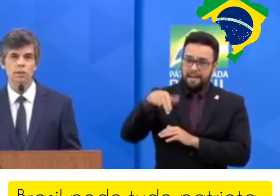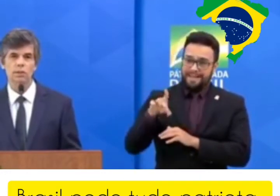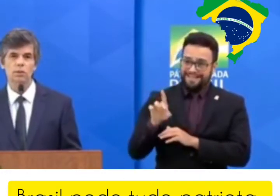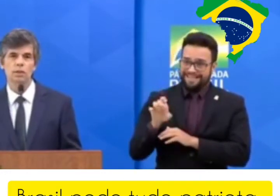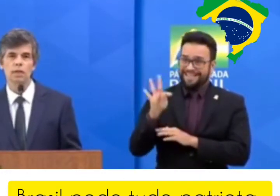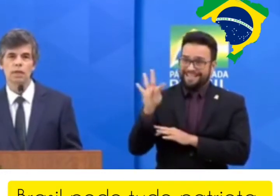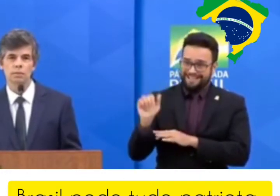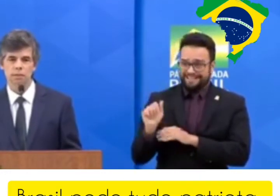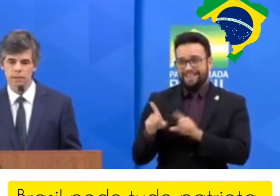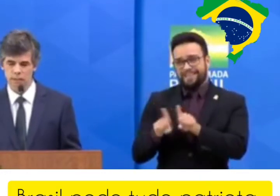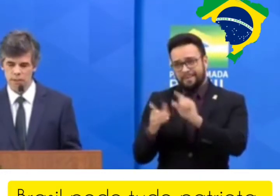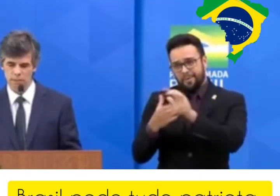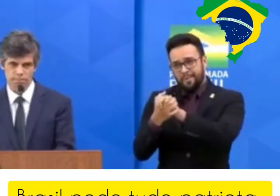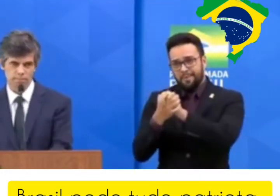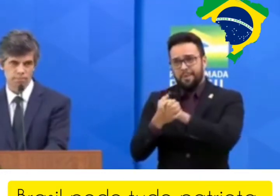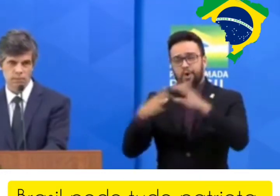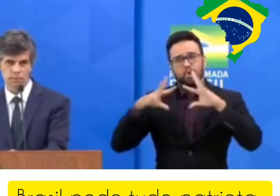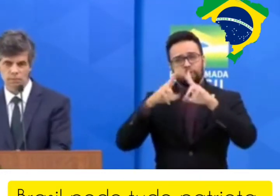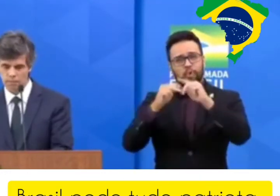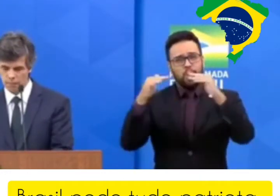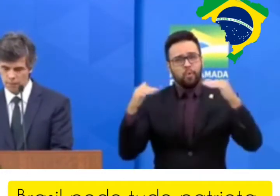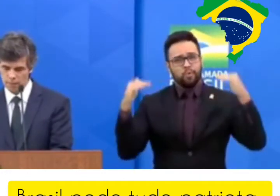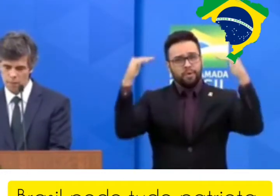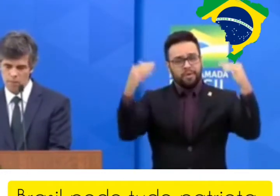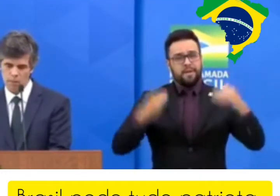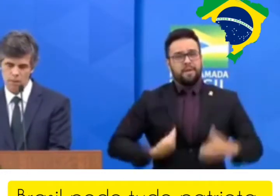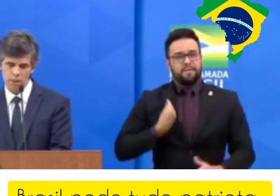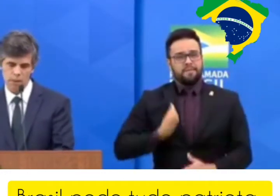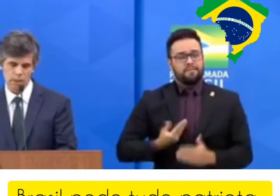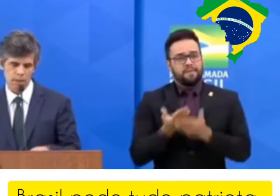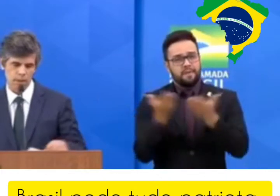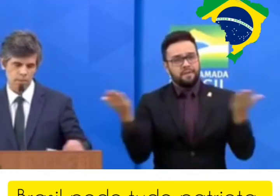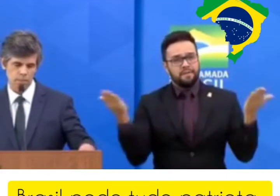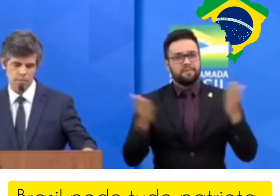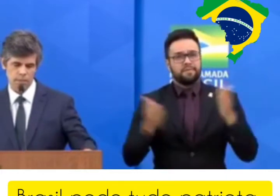e senhores de autoridades presentes. Bom,